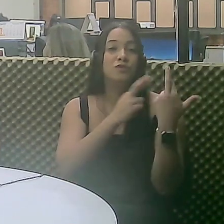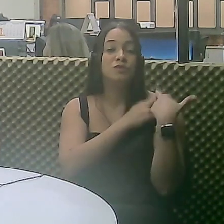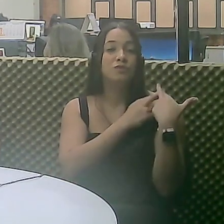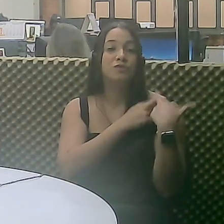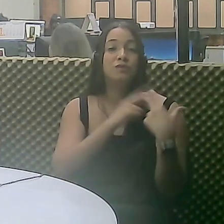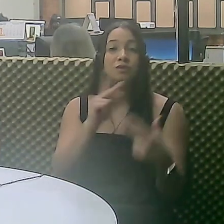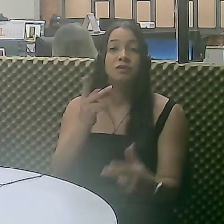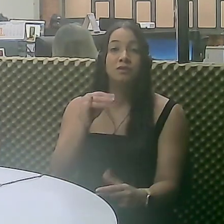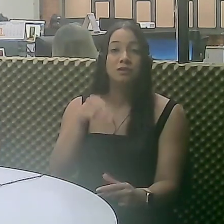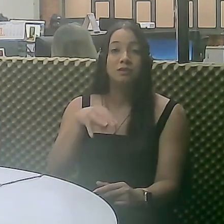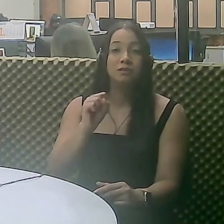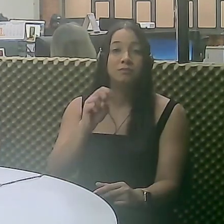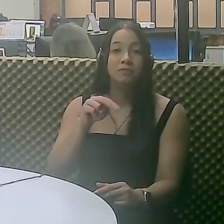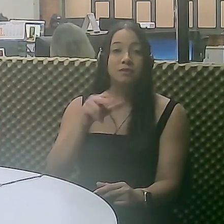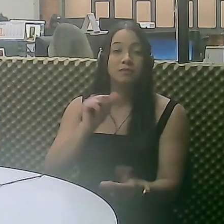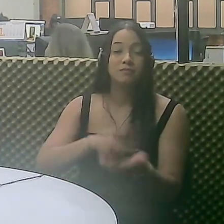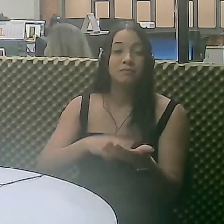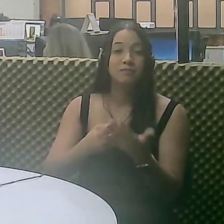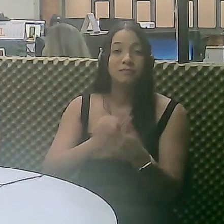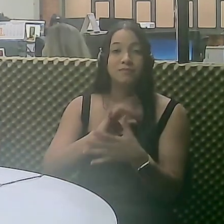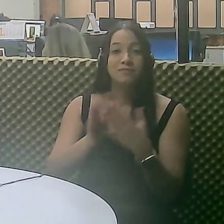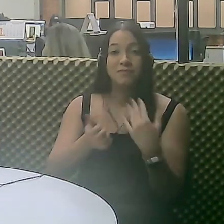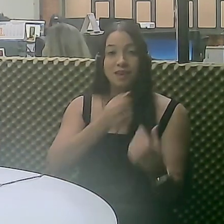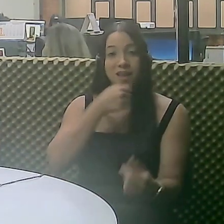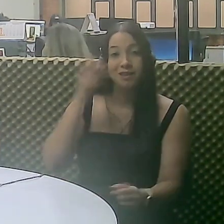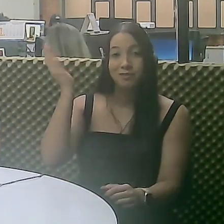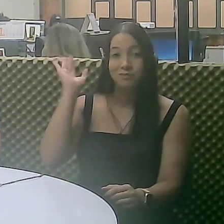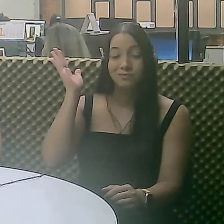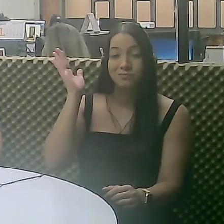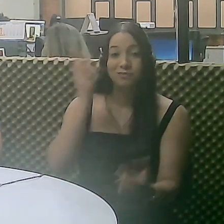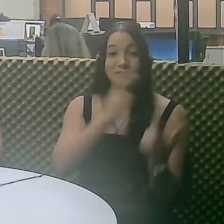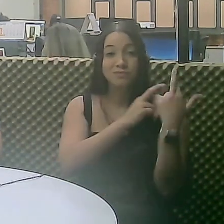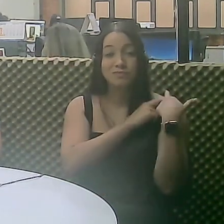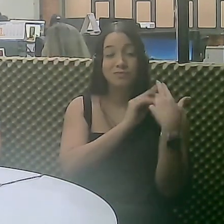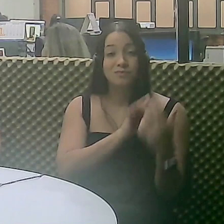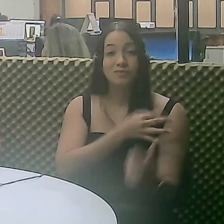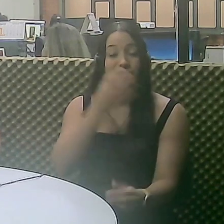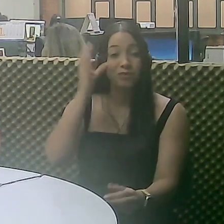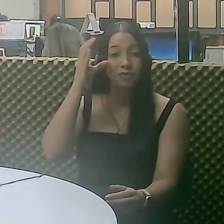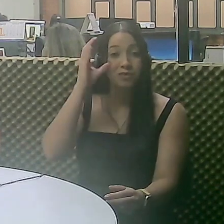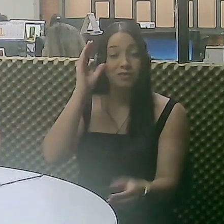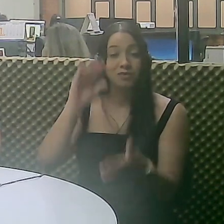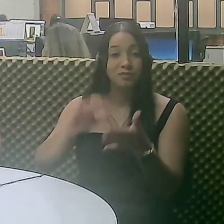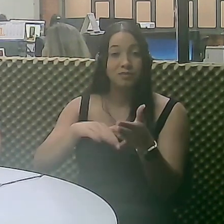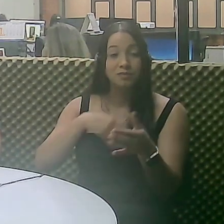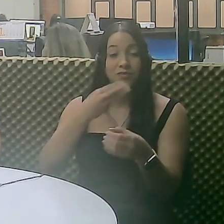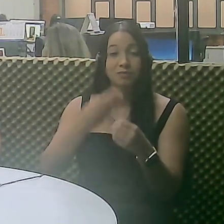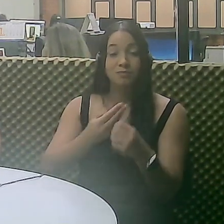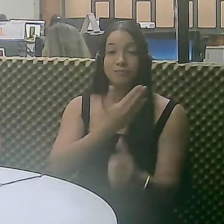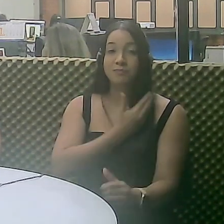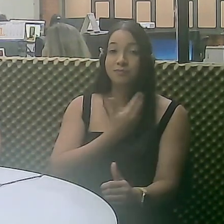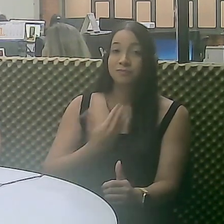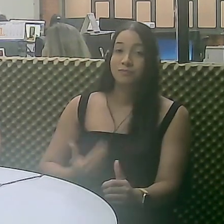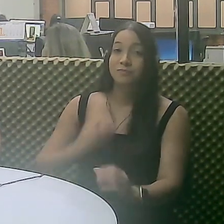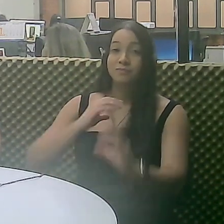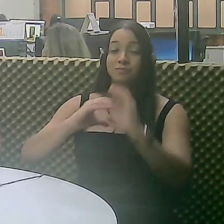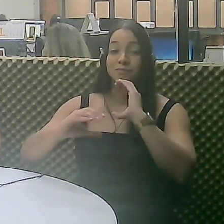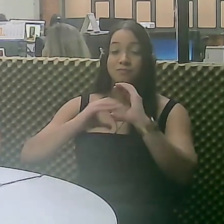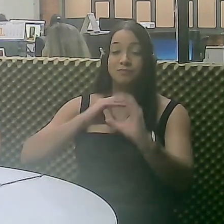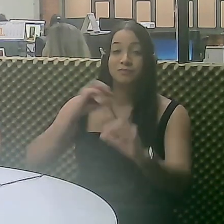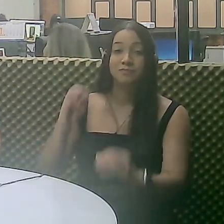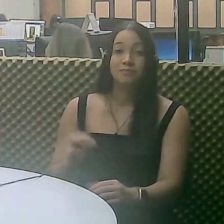edição, Ismênia Keller. Tradução em Libras, Amanda Valentim. Responsável técnico, Cristiano Silva. Secretário Municipal de